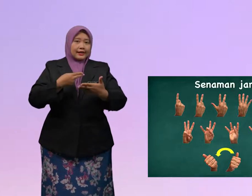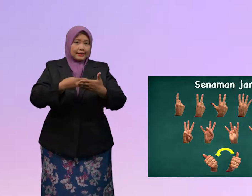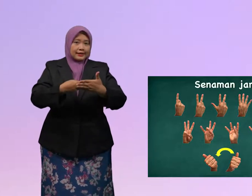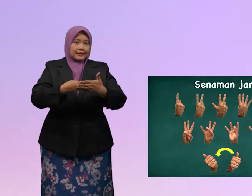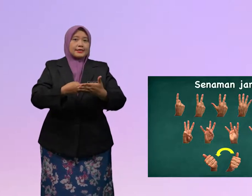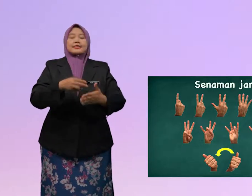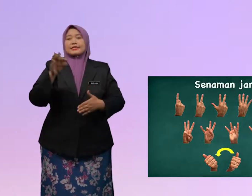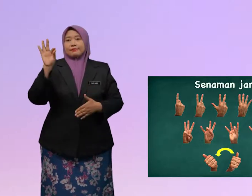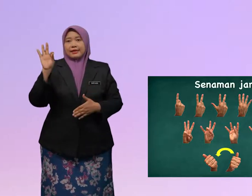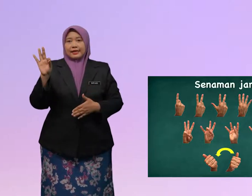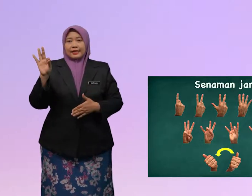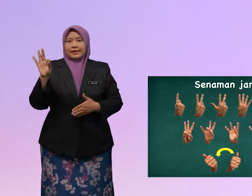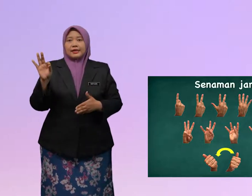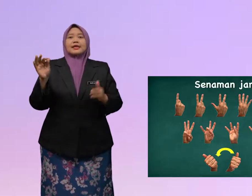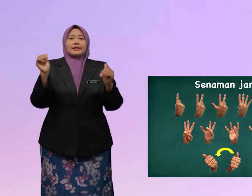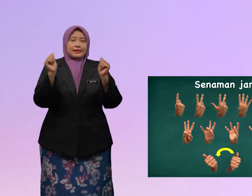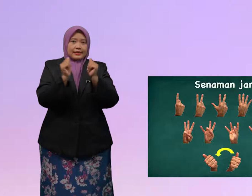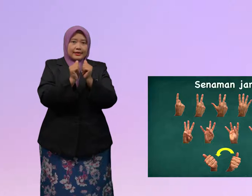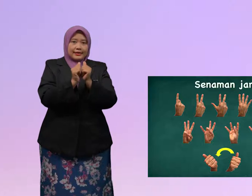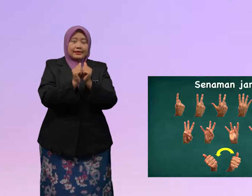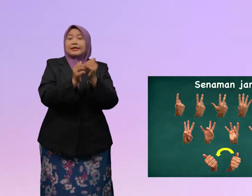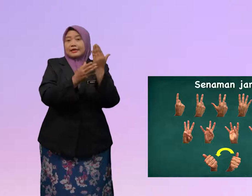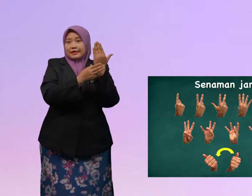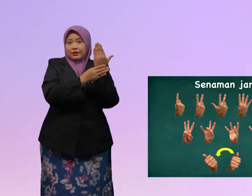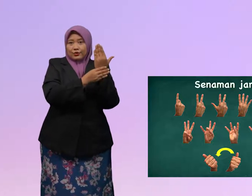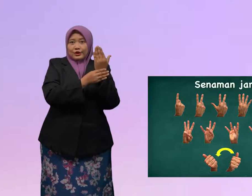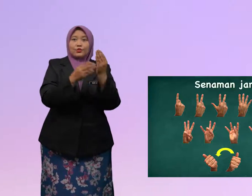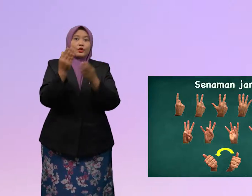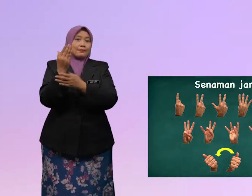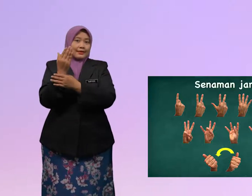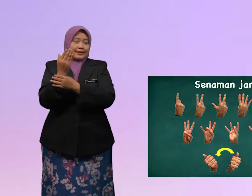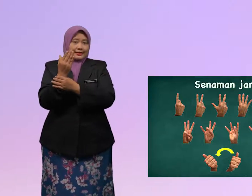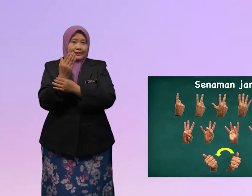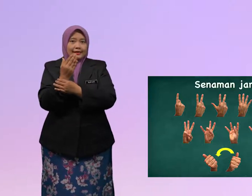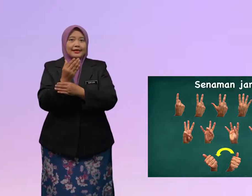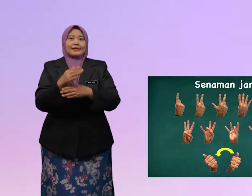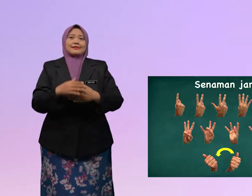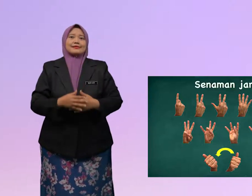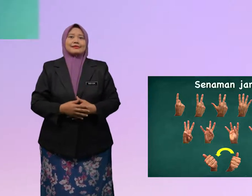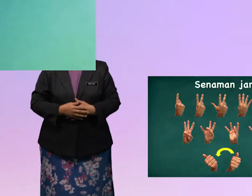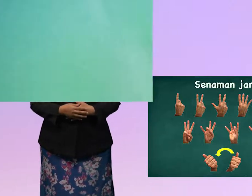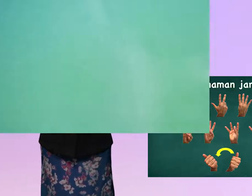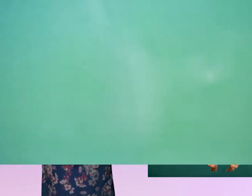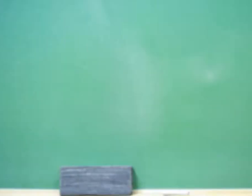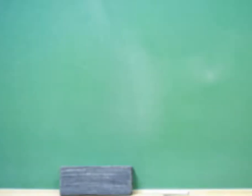hingga 9 dengan kedua-dua belah tangan.